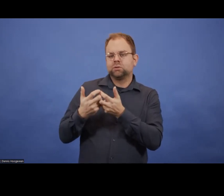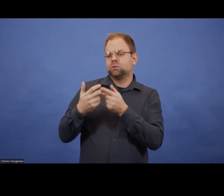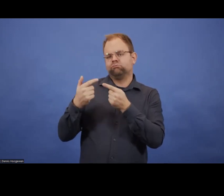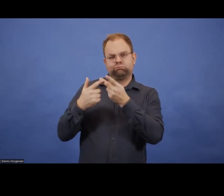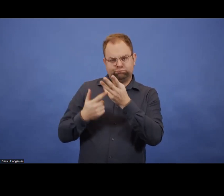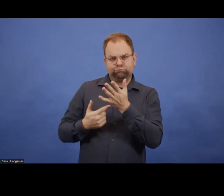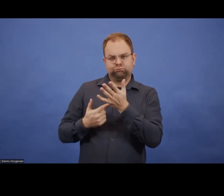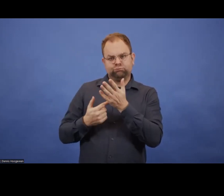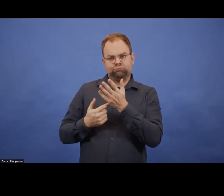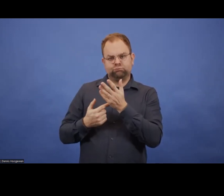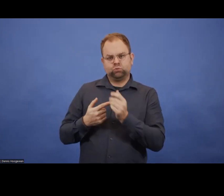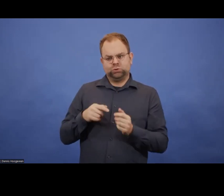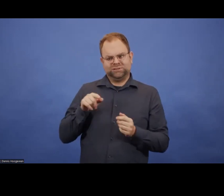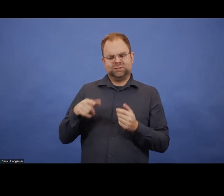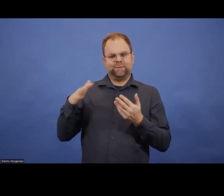de pedir.